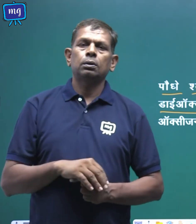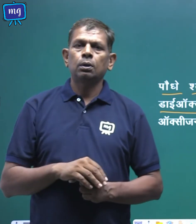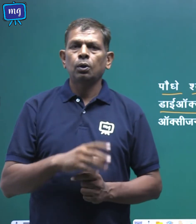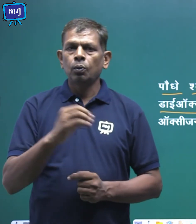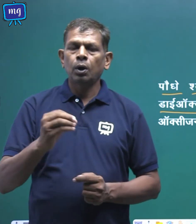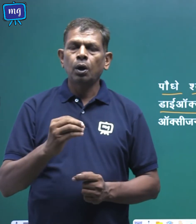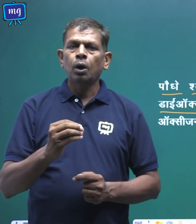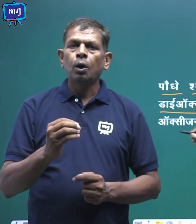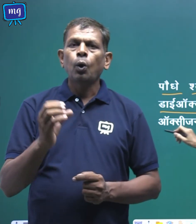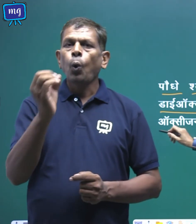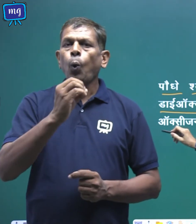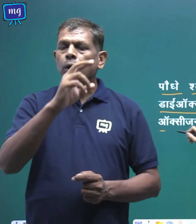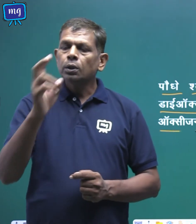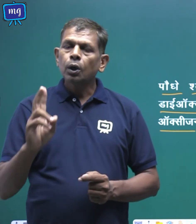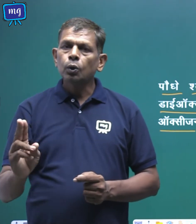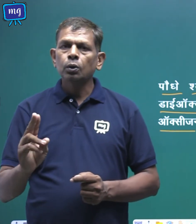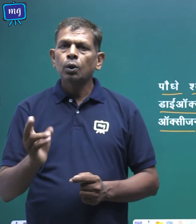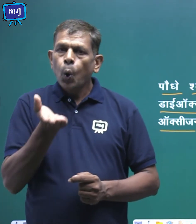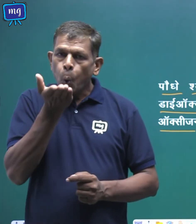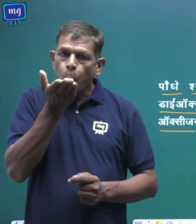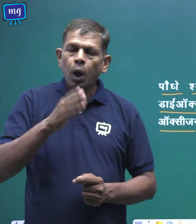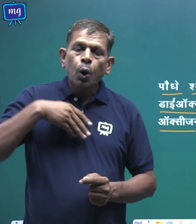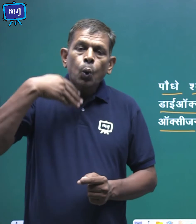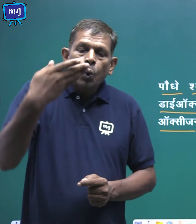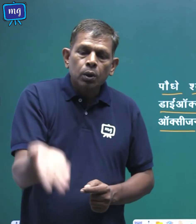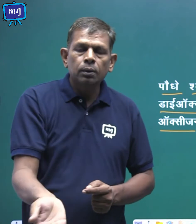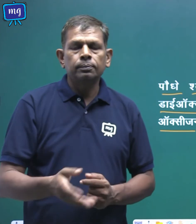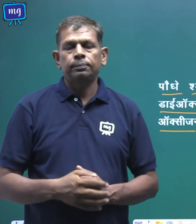व ऑक्सीजन छोड़ते हैं।